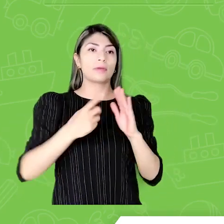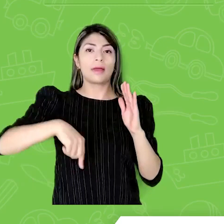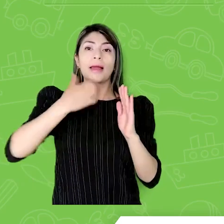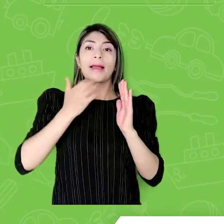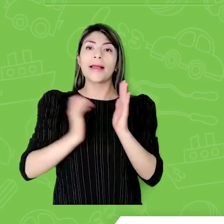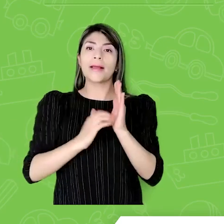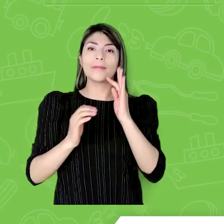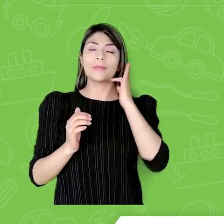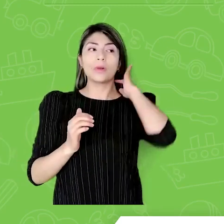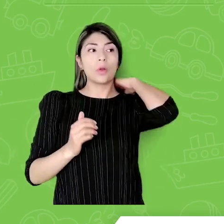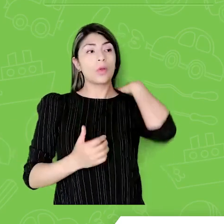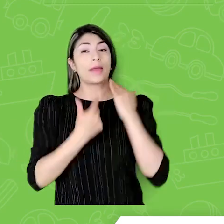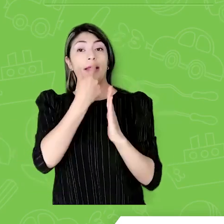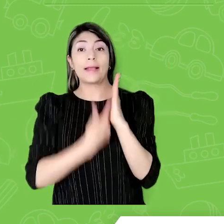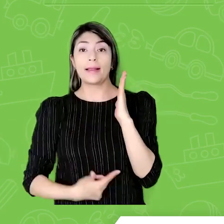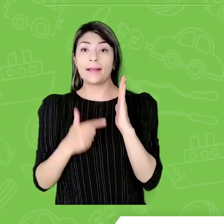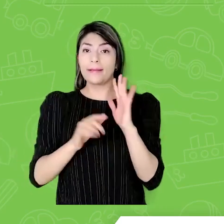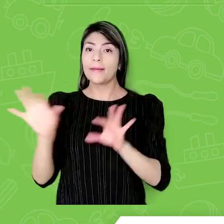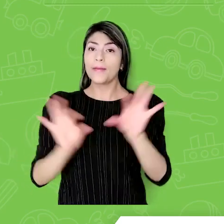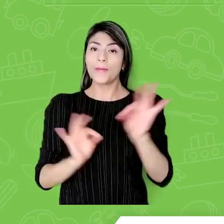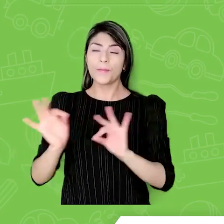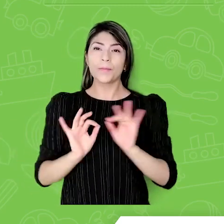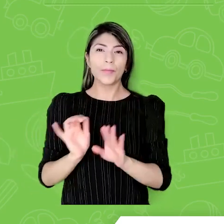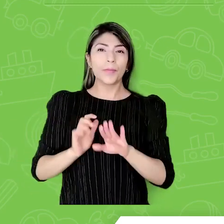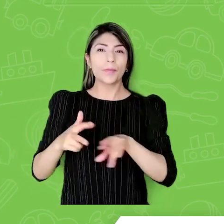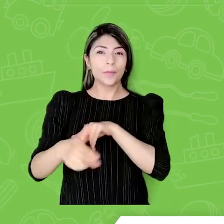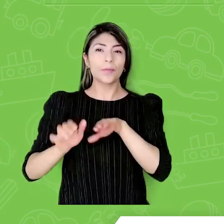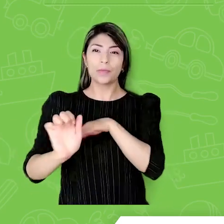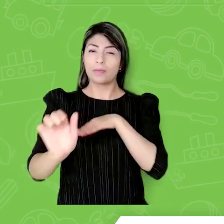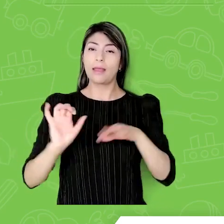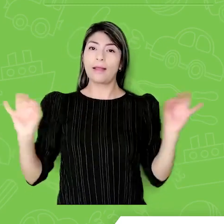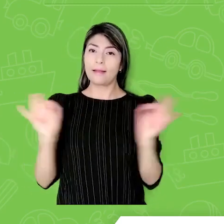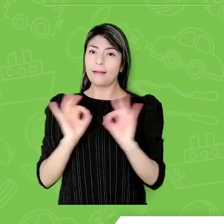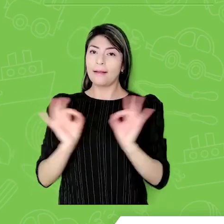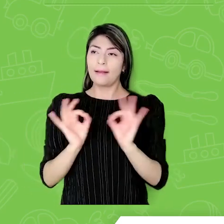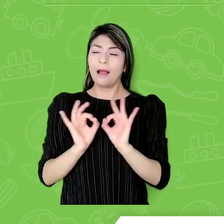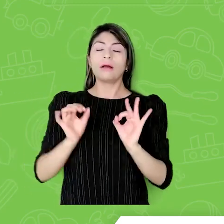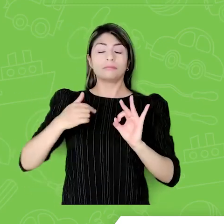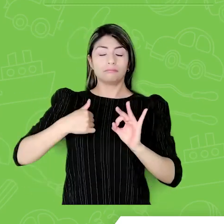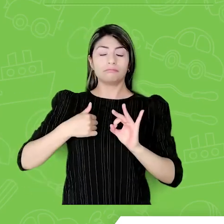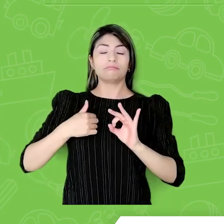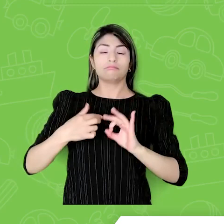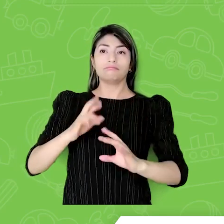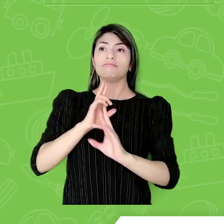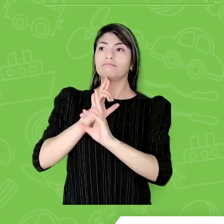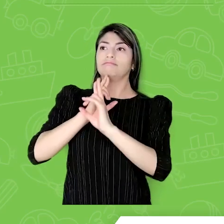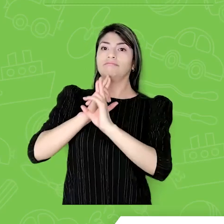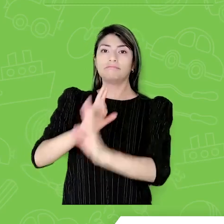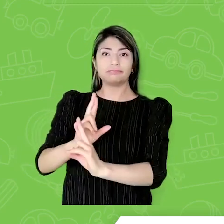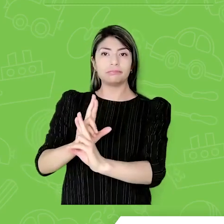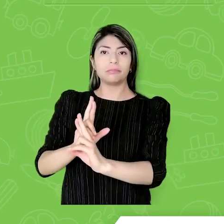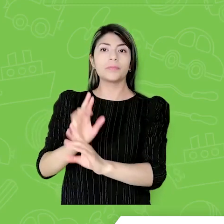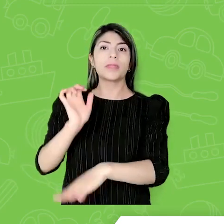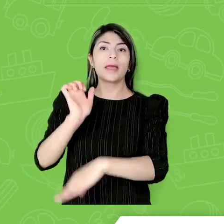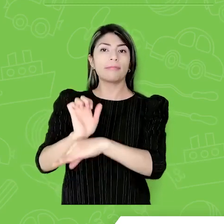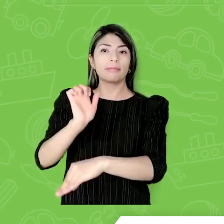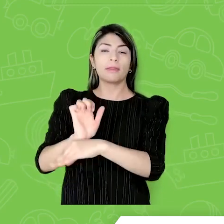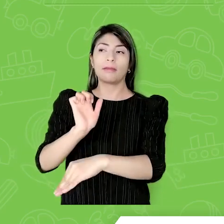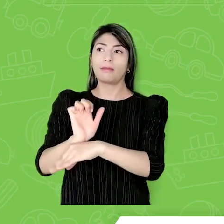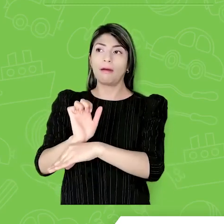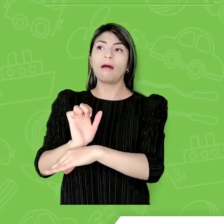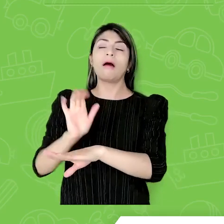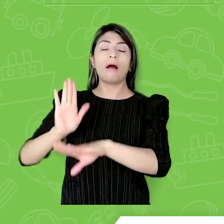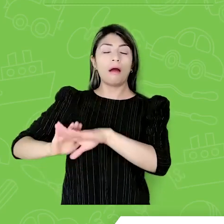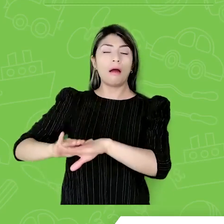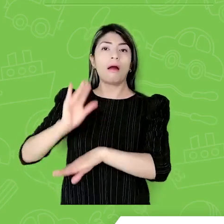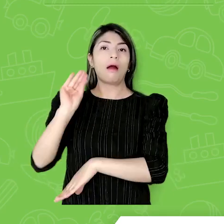Agotado el trámite de la decisión de exclusión de lista de elegibles, la CNSC comunicará a la correspondiente entidad la